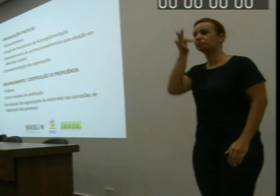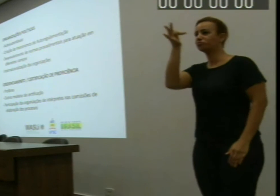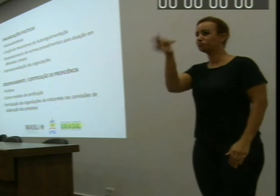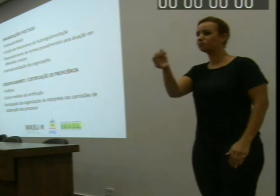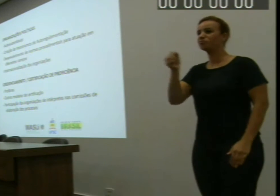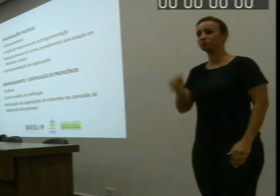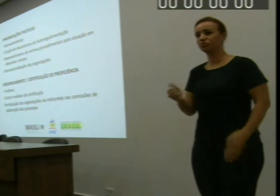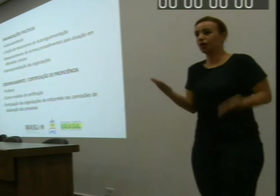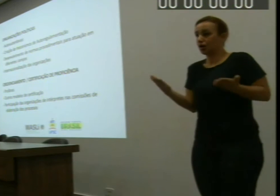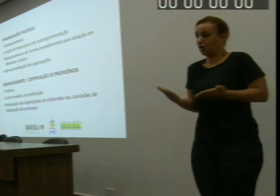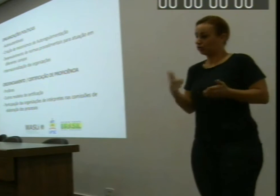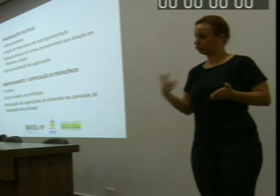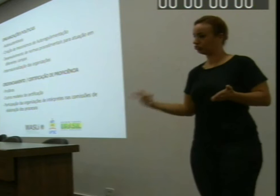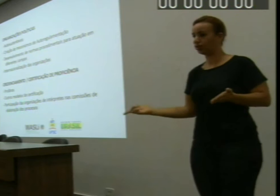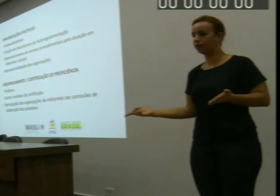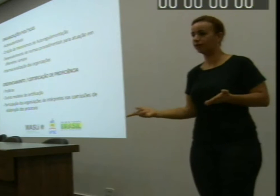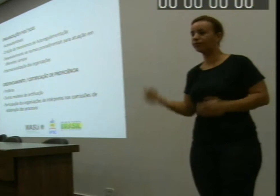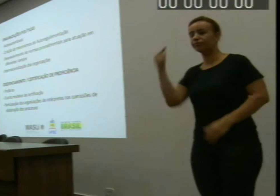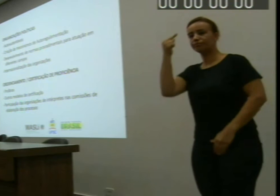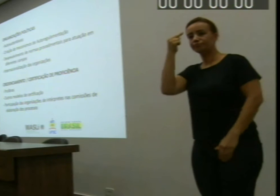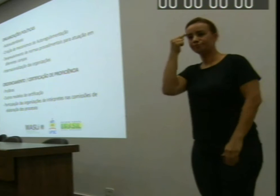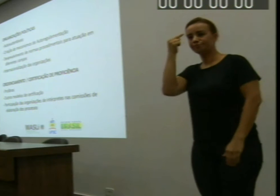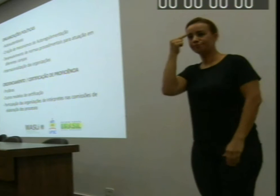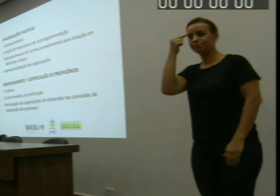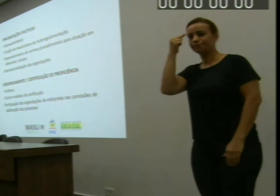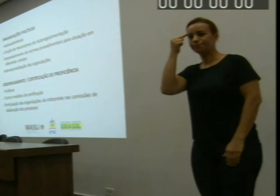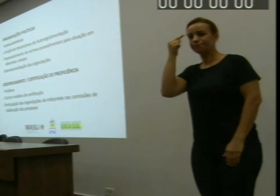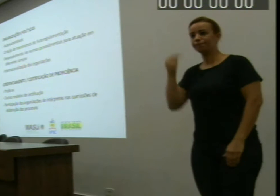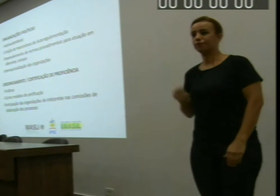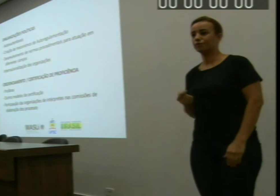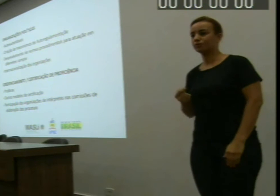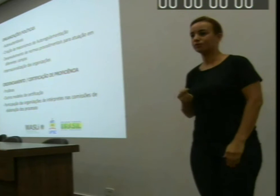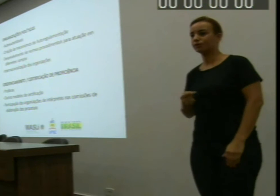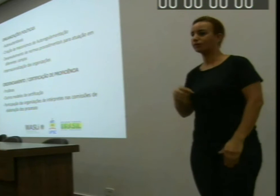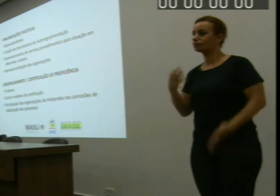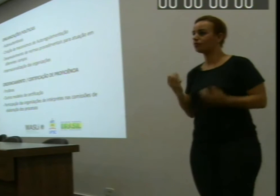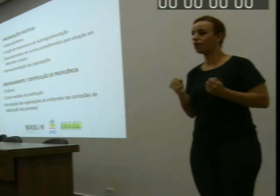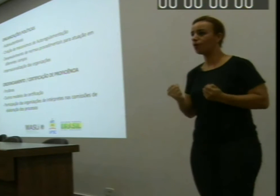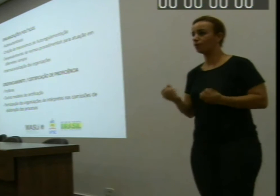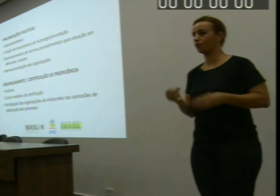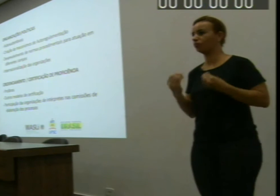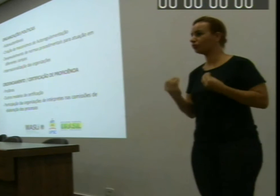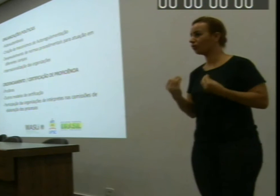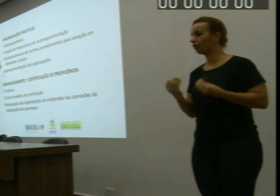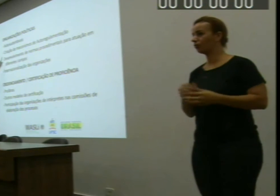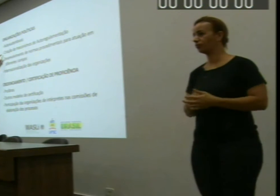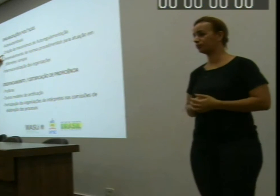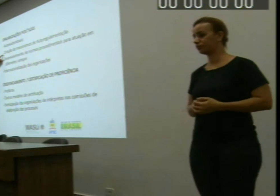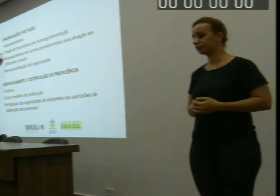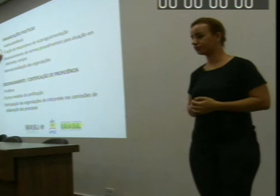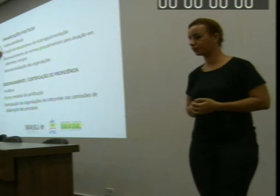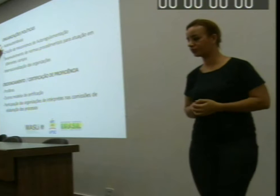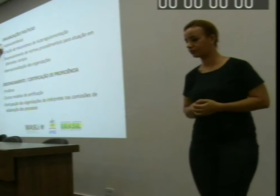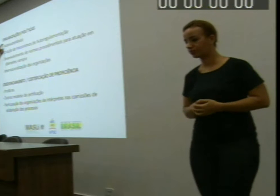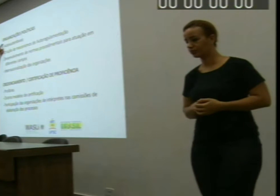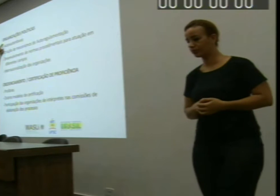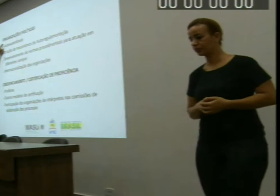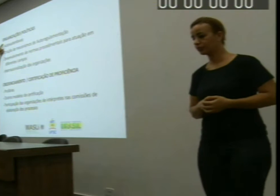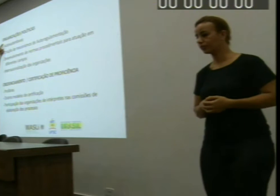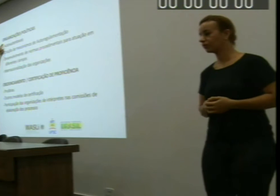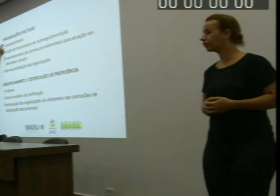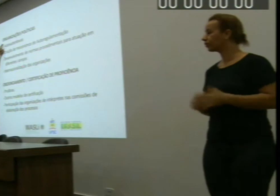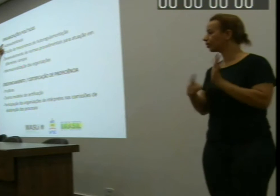agora não vai ter então pensar numa em mecanismo de de autorregulamentação agora isso daqui por isso que tá dentro de